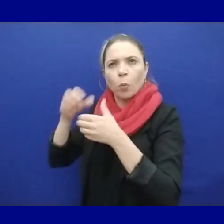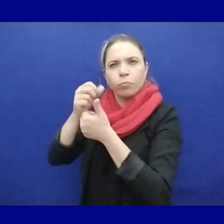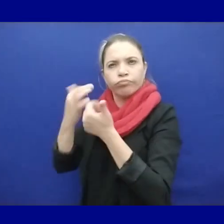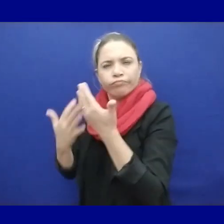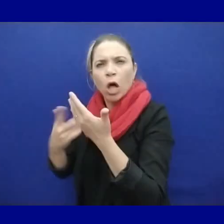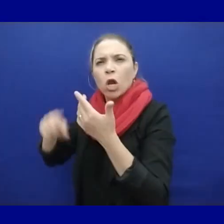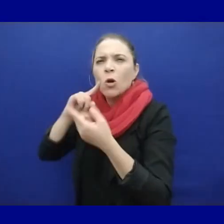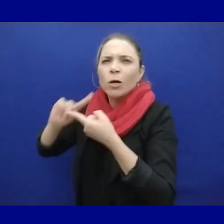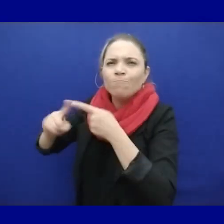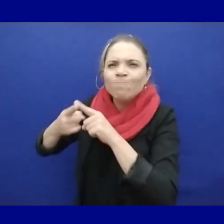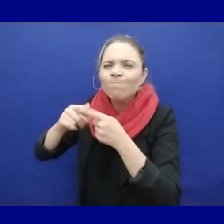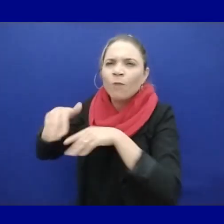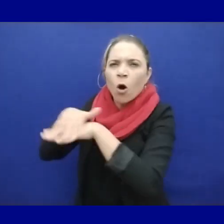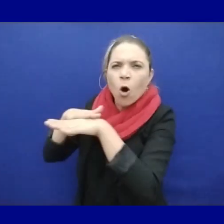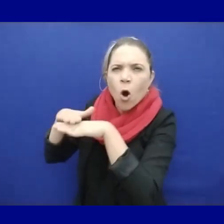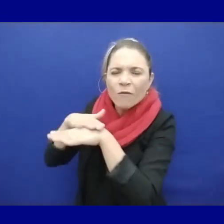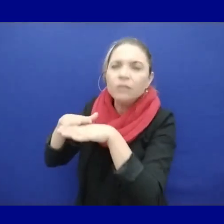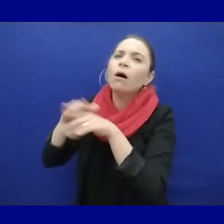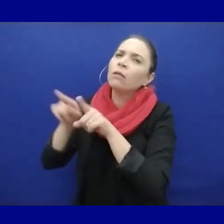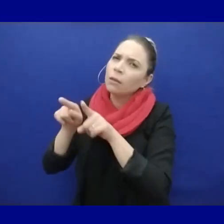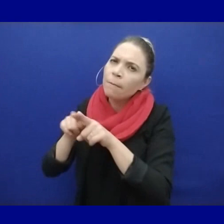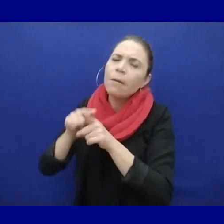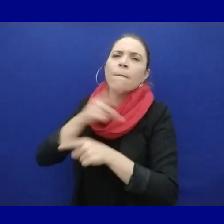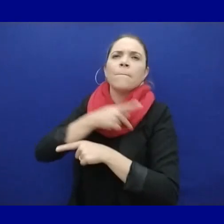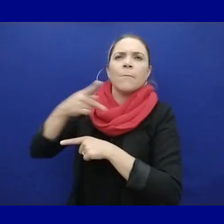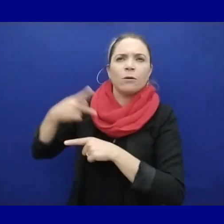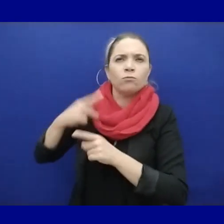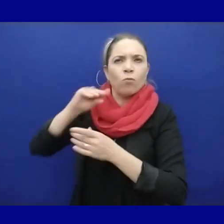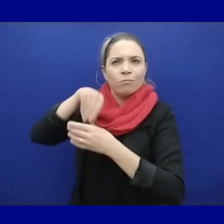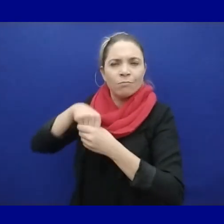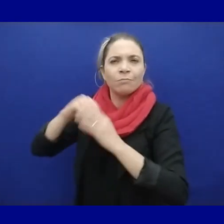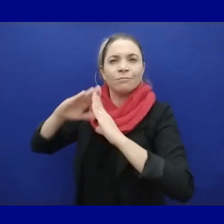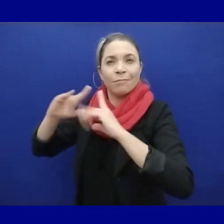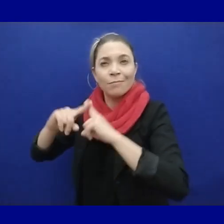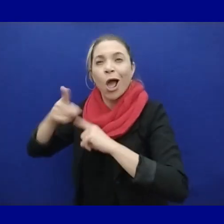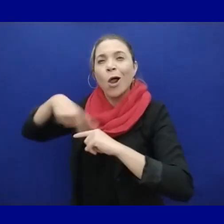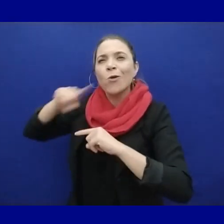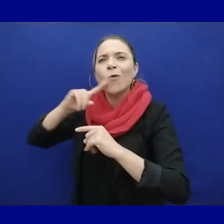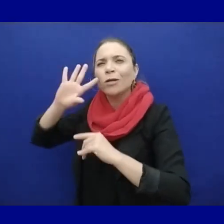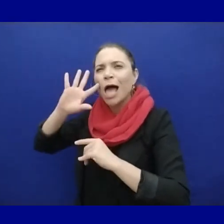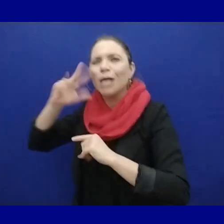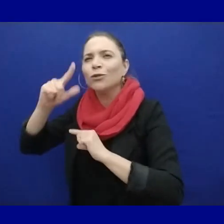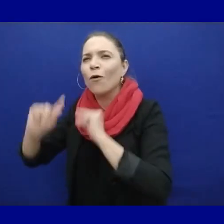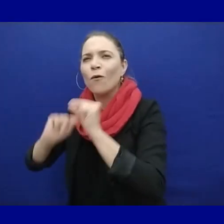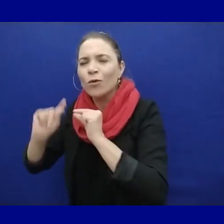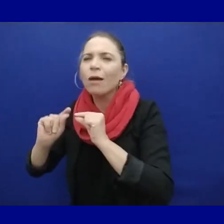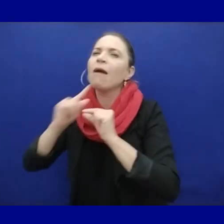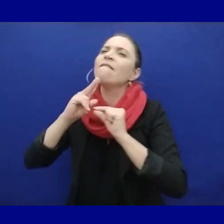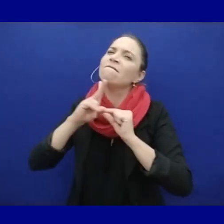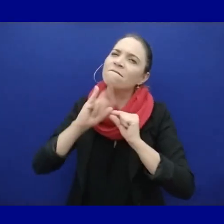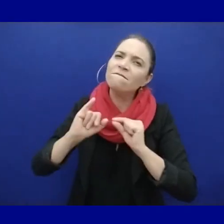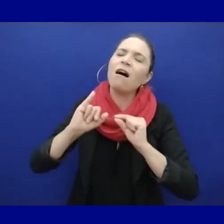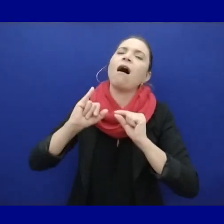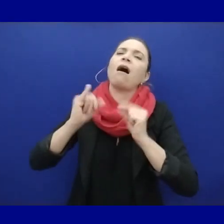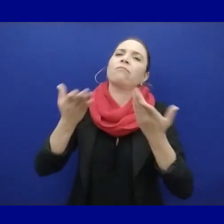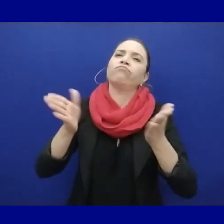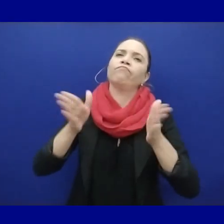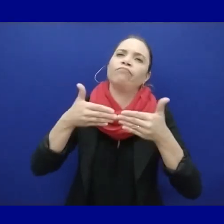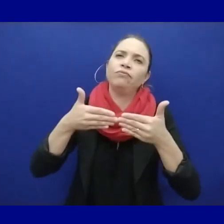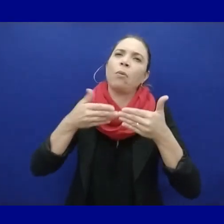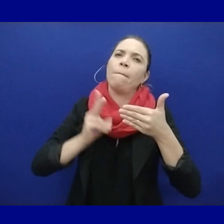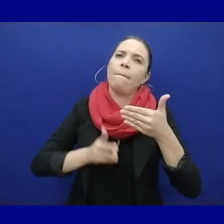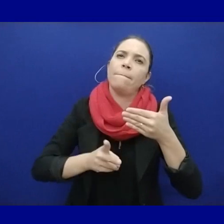com apoio integral dos ministros que servem na sede da igreja, manter a suspensão de todas as